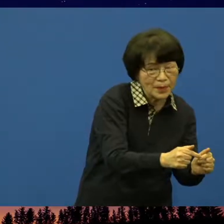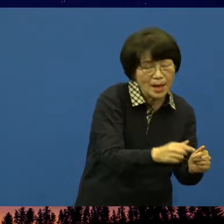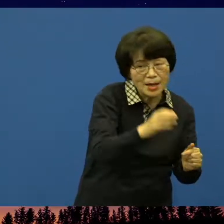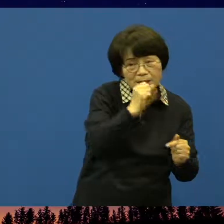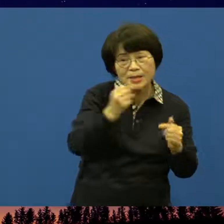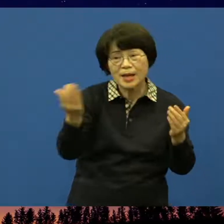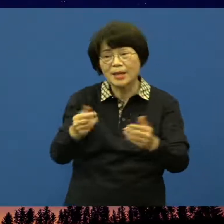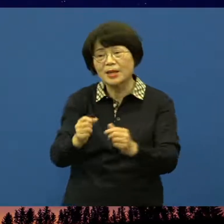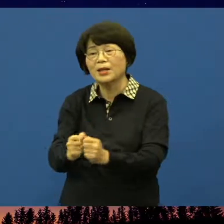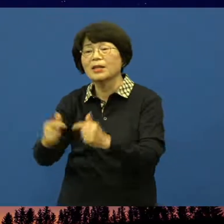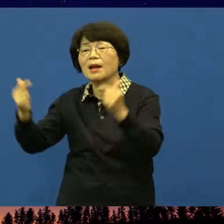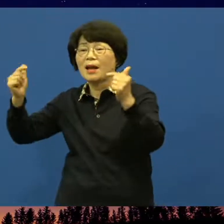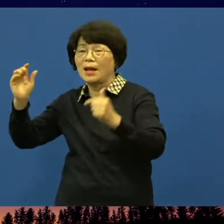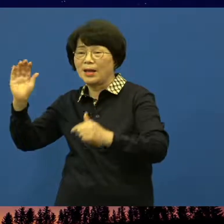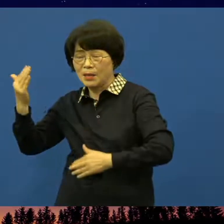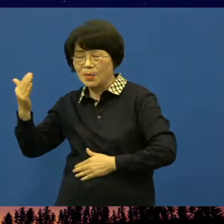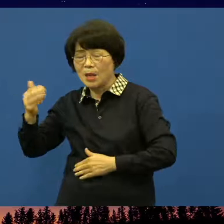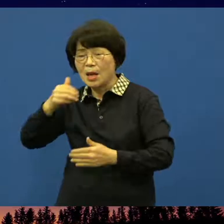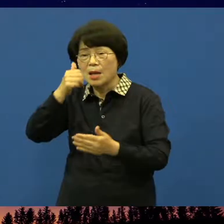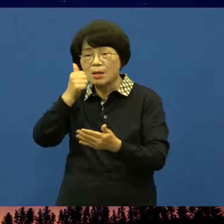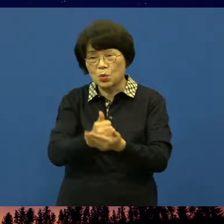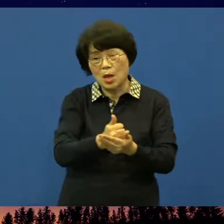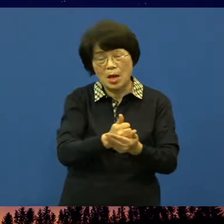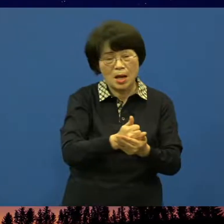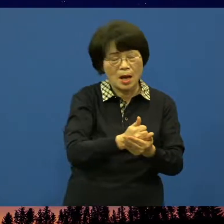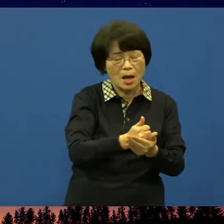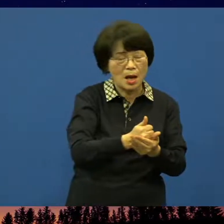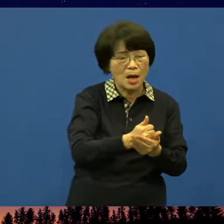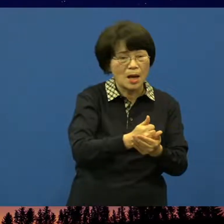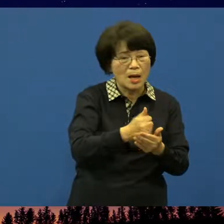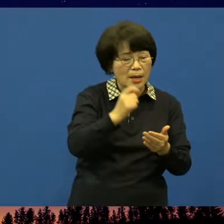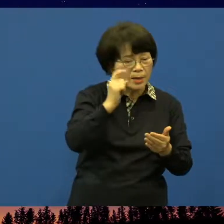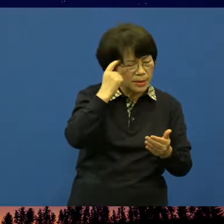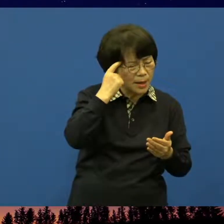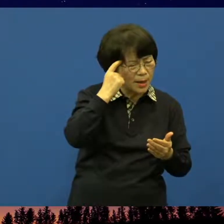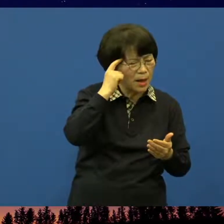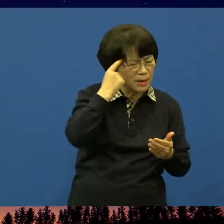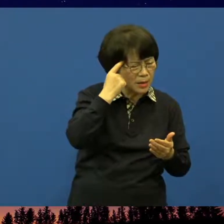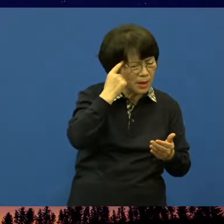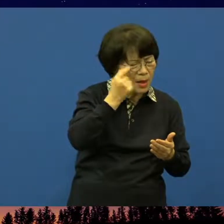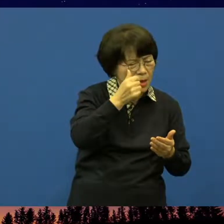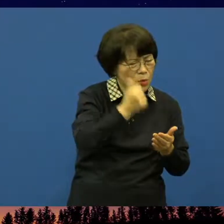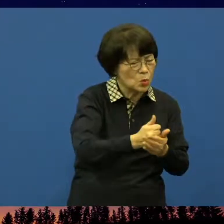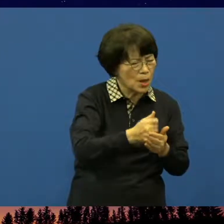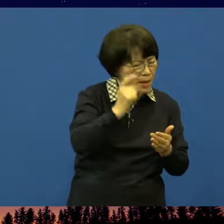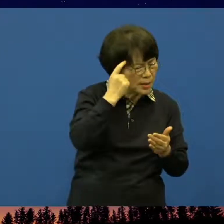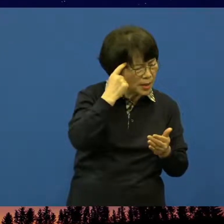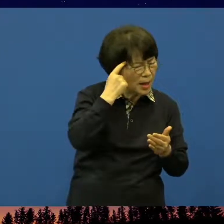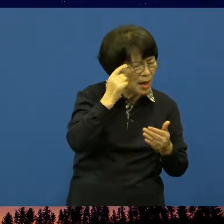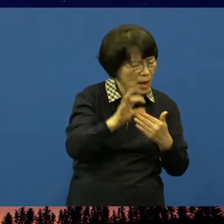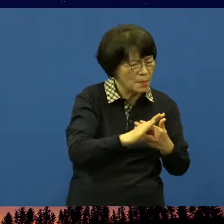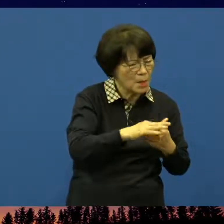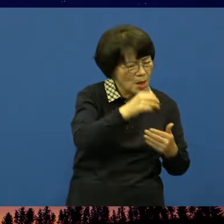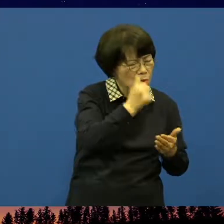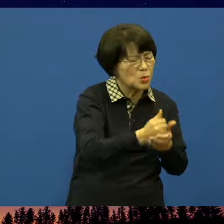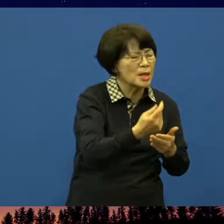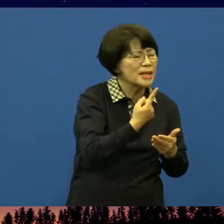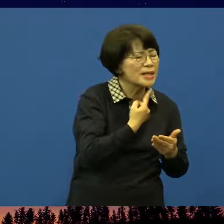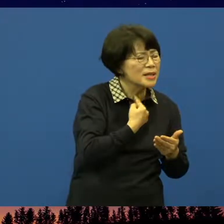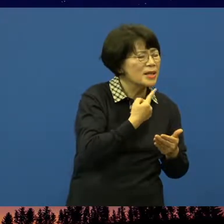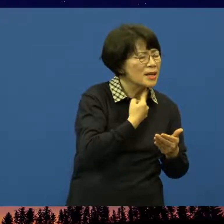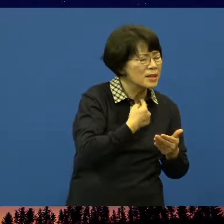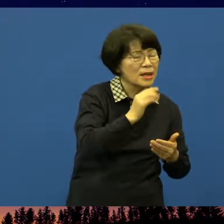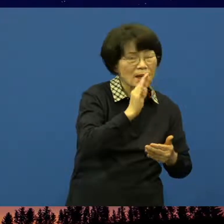됩니다. 여러분, 죄가 죄를 낳잖아요. 생각으로 죄를 지으면 죄 짓는 일이 많아집니다. 그리고 죄를 짓고 살아갈 때를